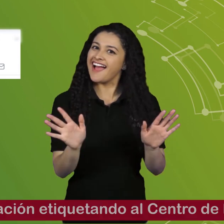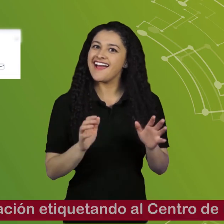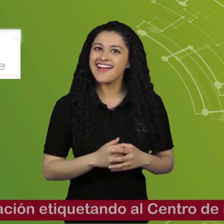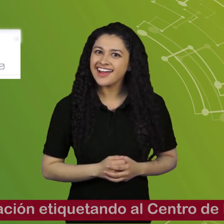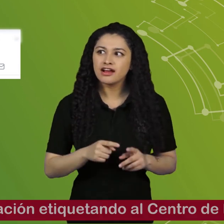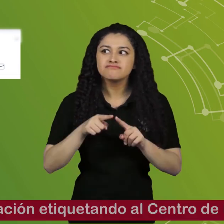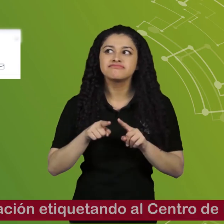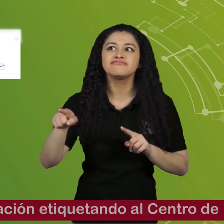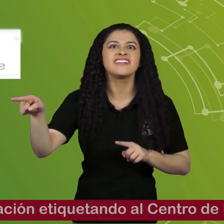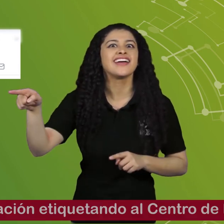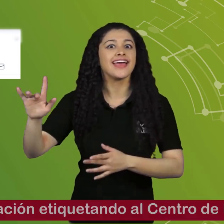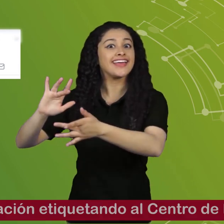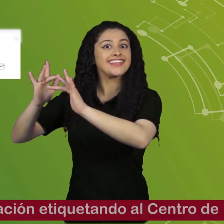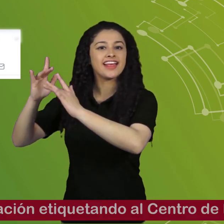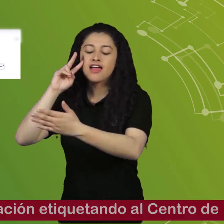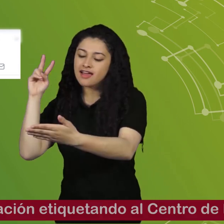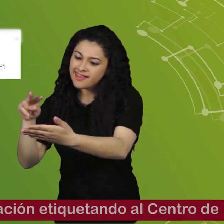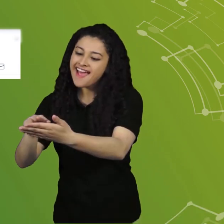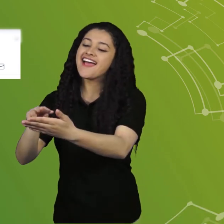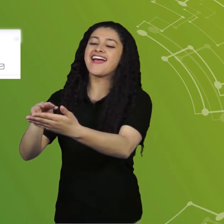Ya hice mi publicación etiquetando al Centro de Relevo.